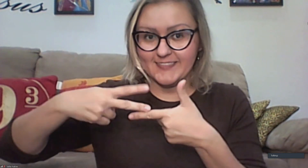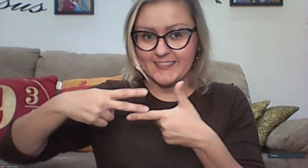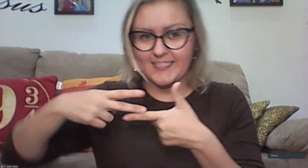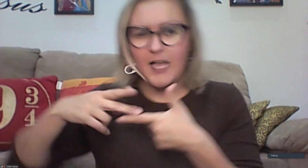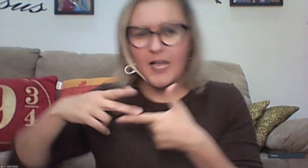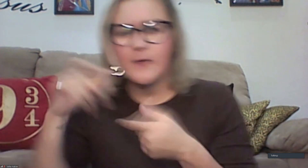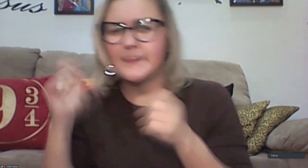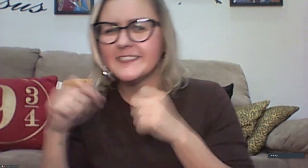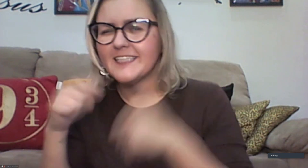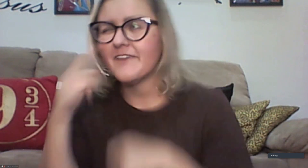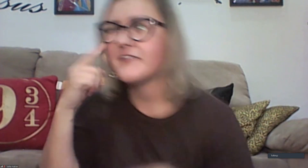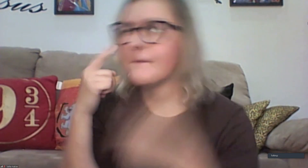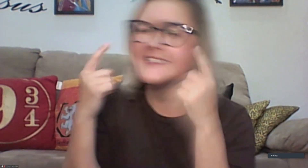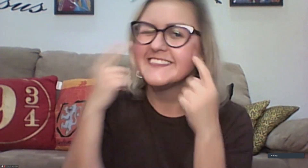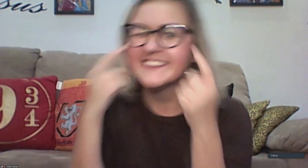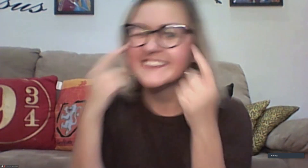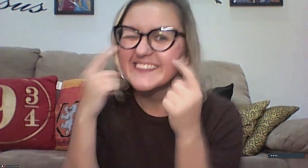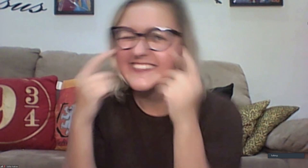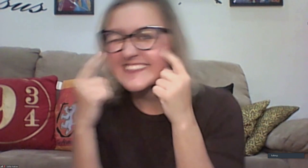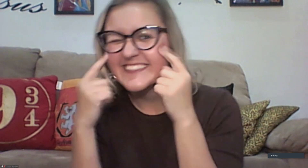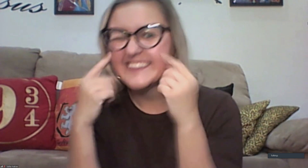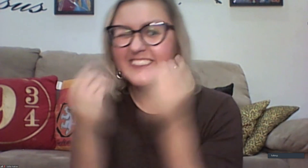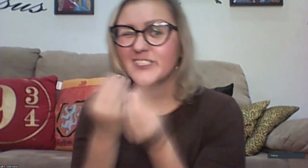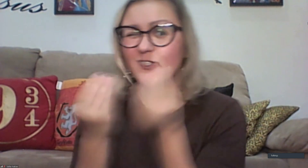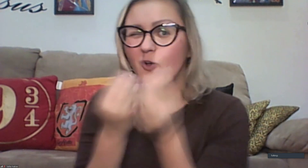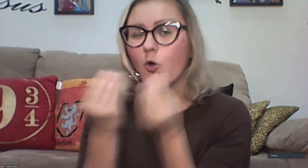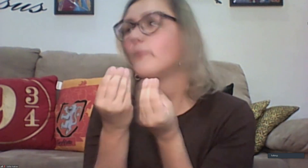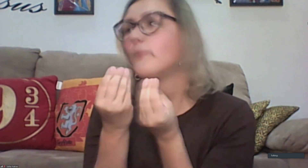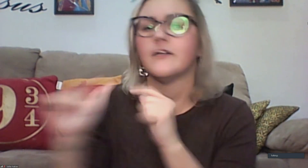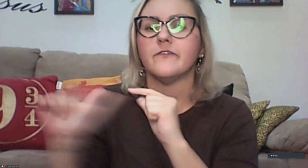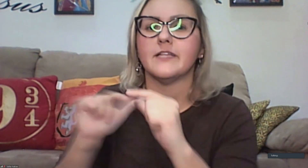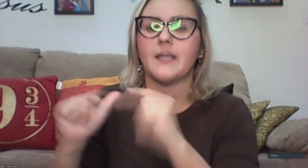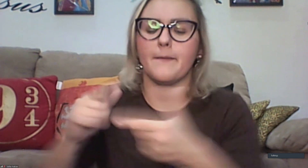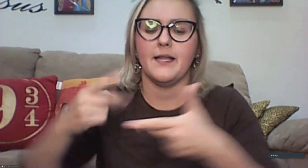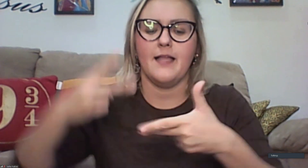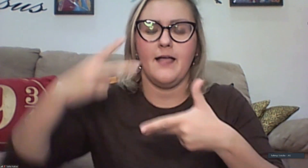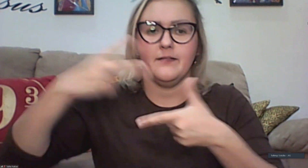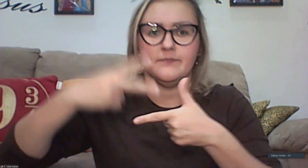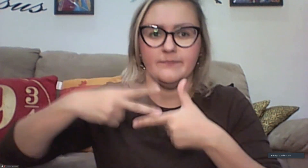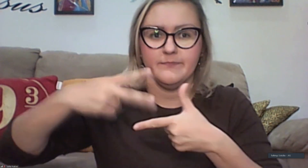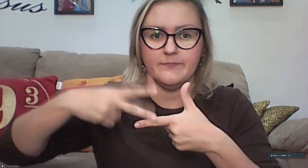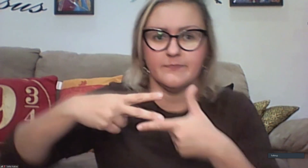sobre Tangram. Eu fiquei pensando em como poderia ser trabalhado o Tangram.